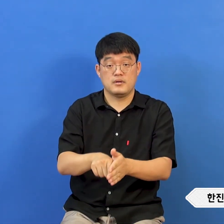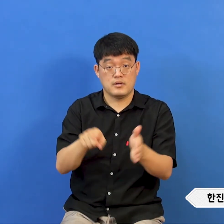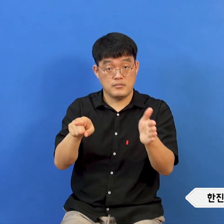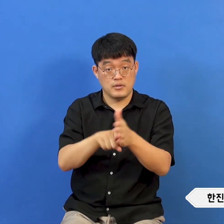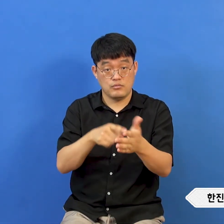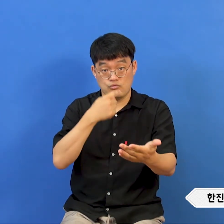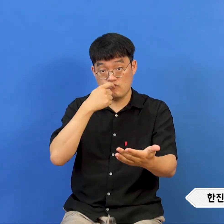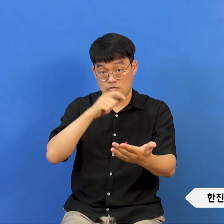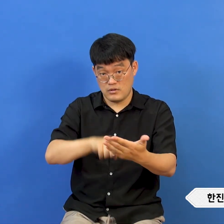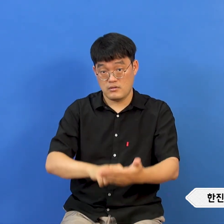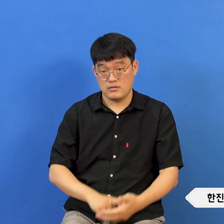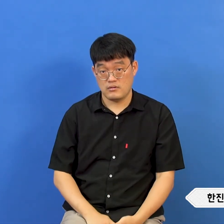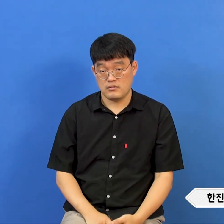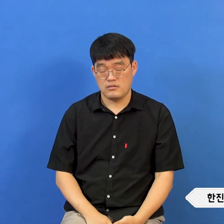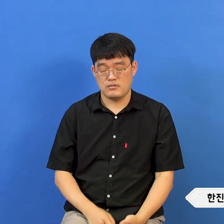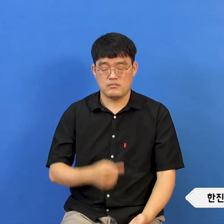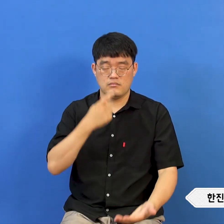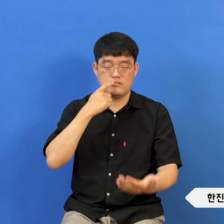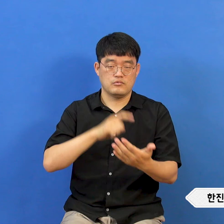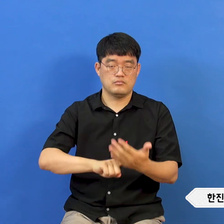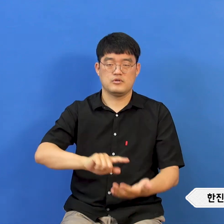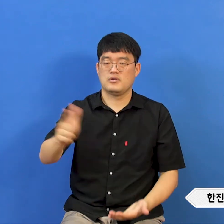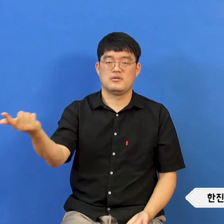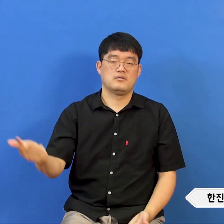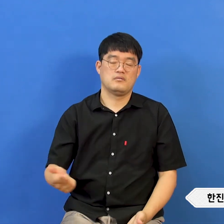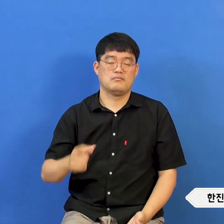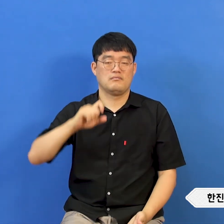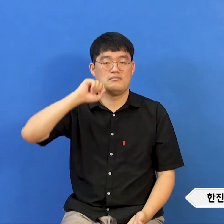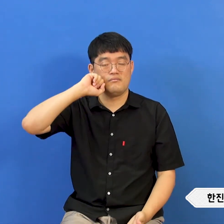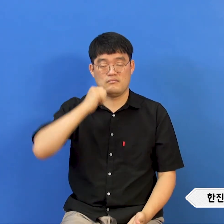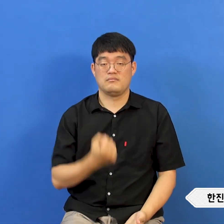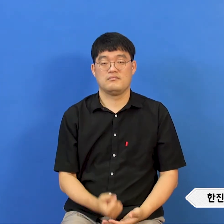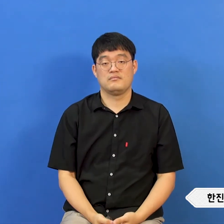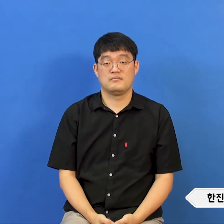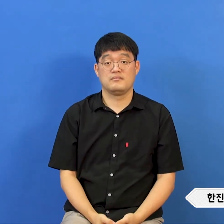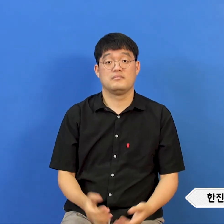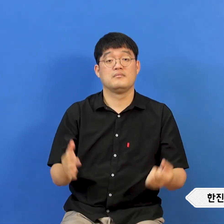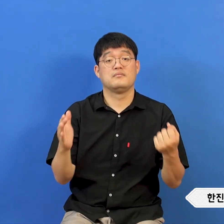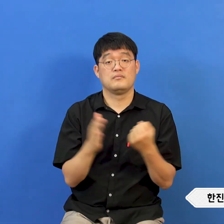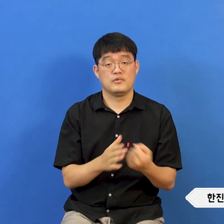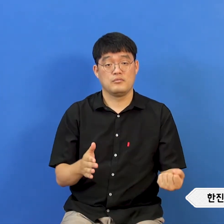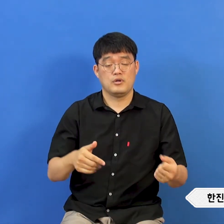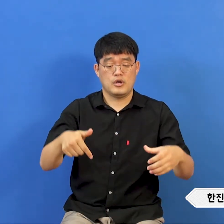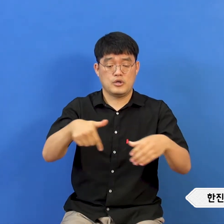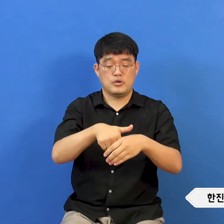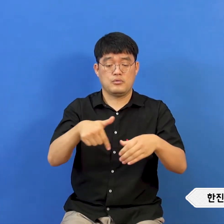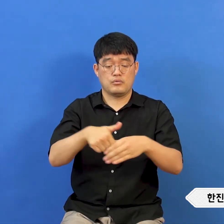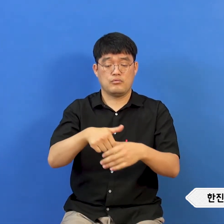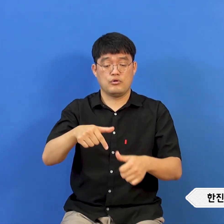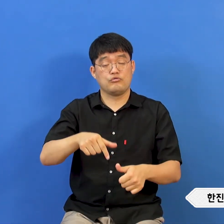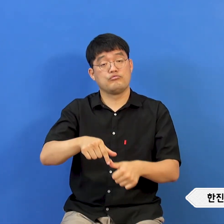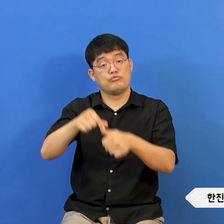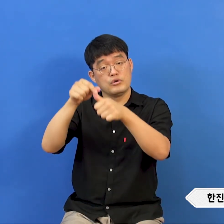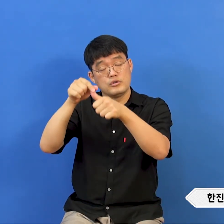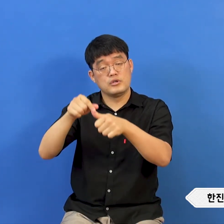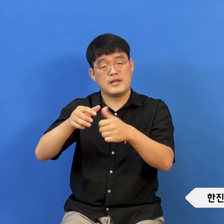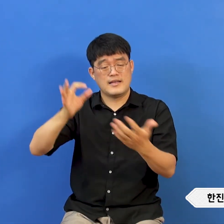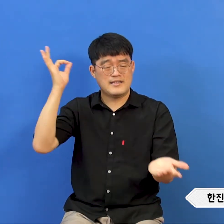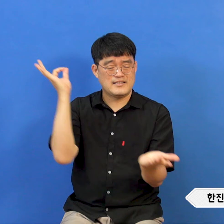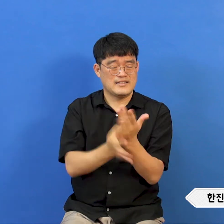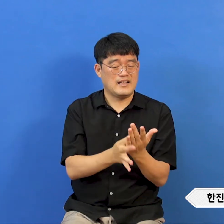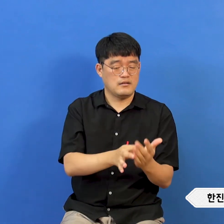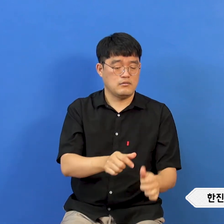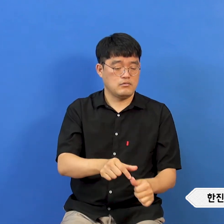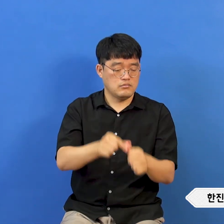쉽겠습니까? 안 쉽지요. 어렵지요. 그래서 기독교의 구원은 결코 쉬운 싸구려